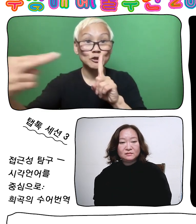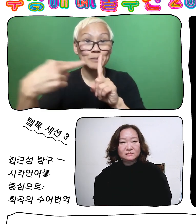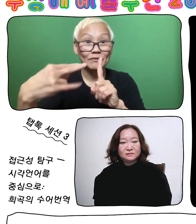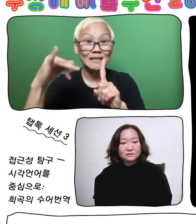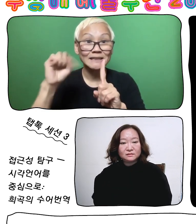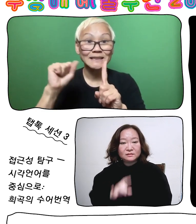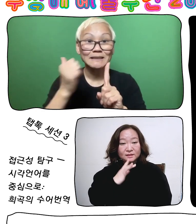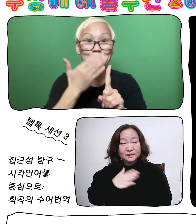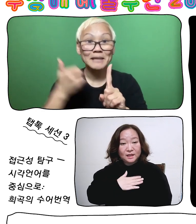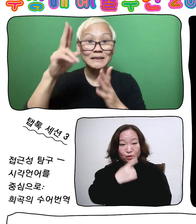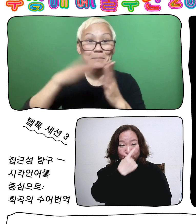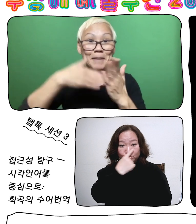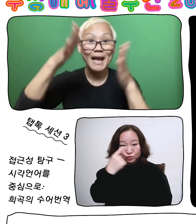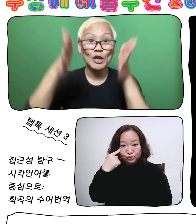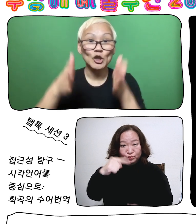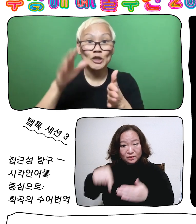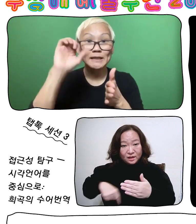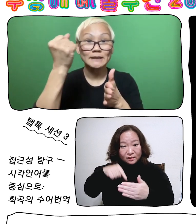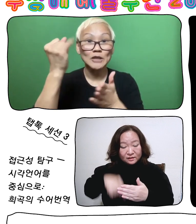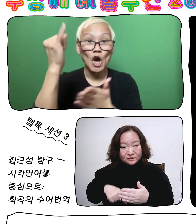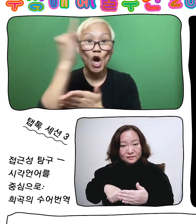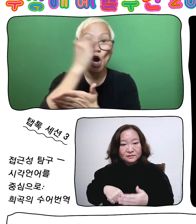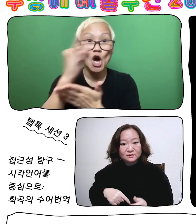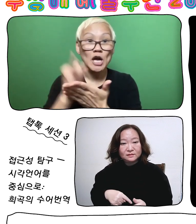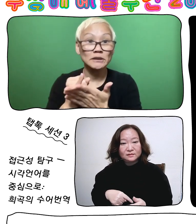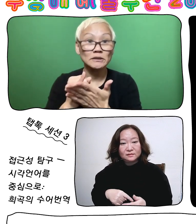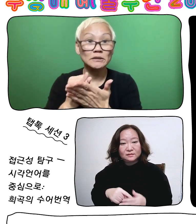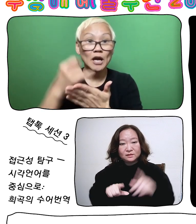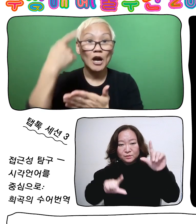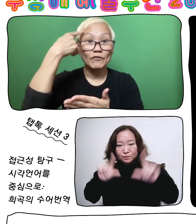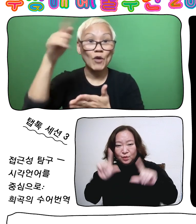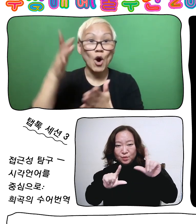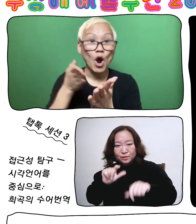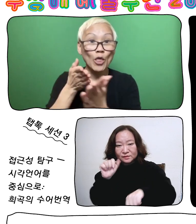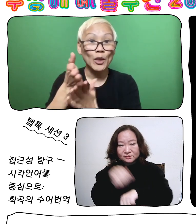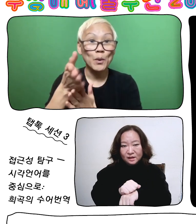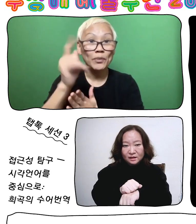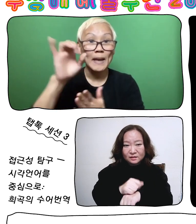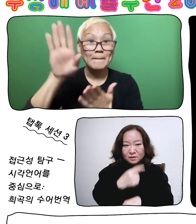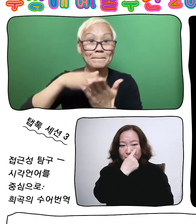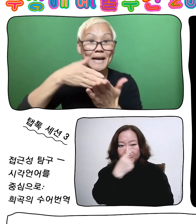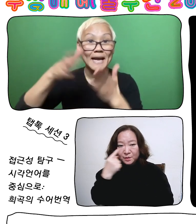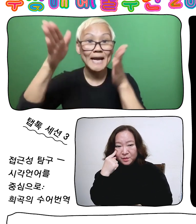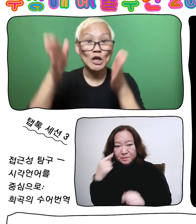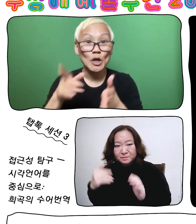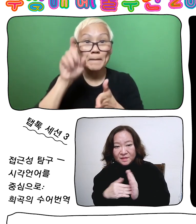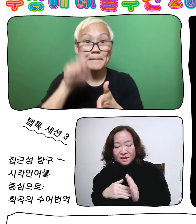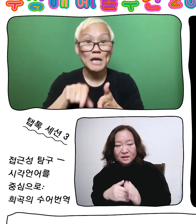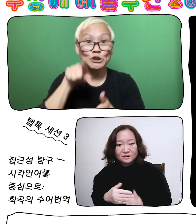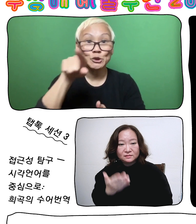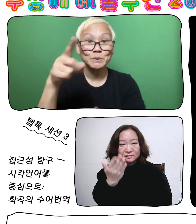모든 기술을 발휘해 잘 보이게 거는구나. 오직 내 눈 안에서만 그 기교를